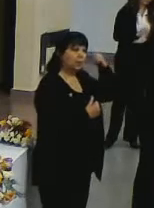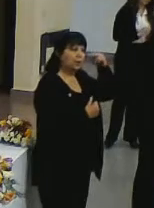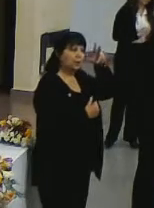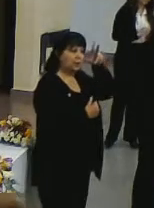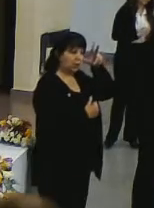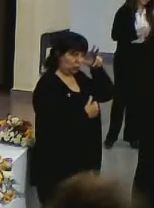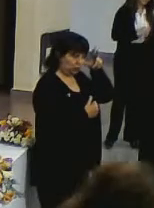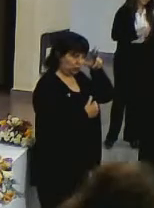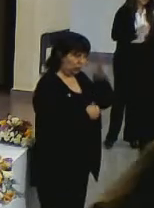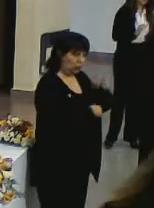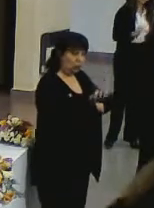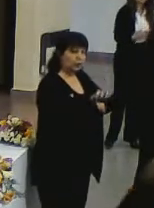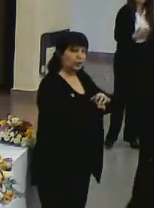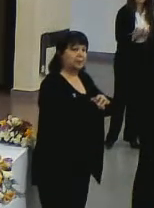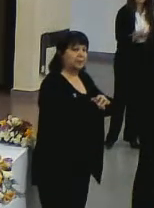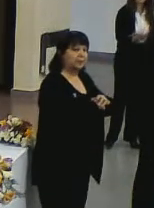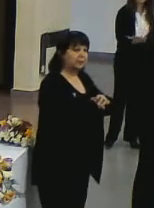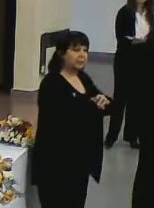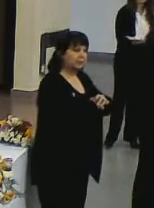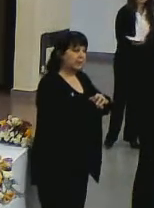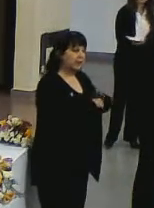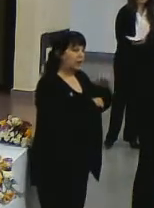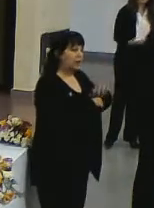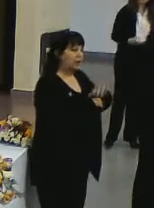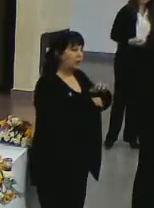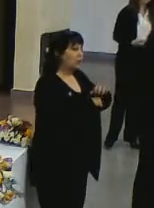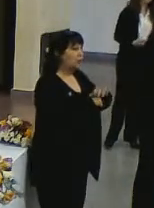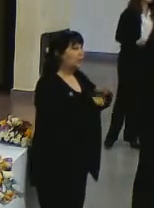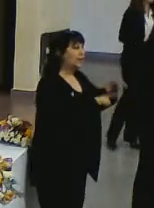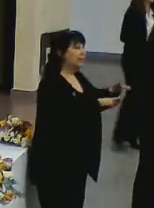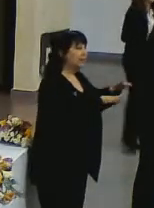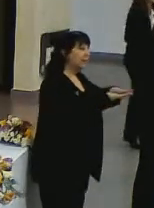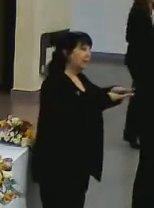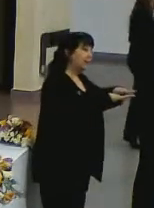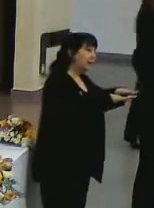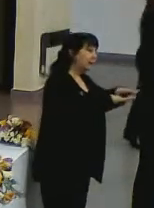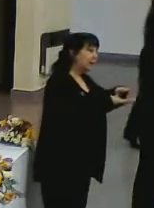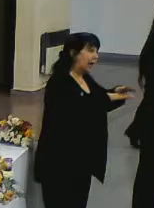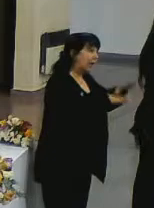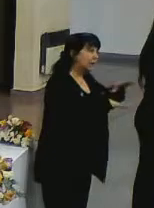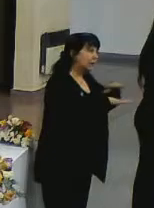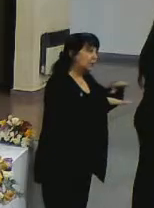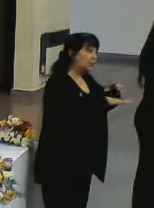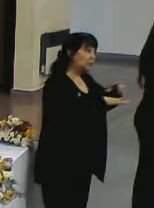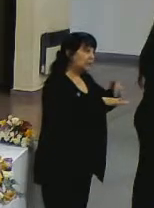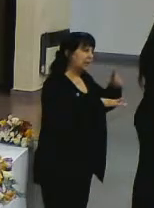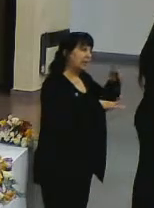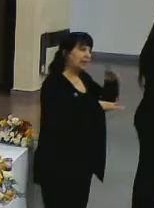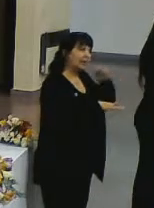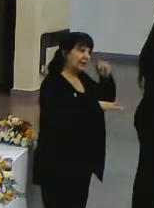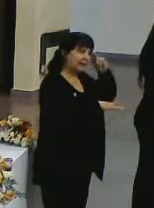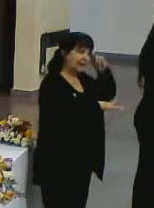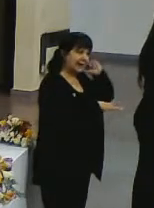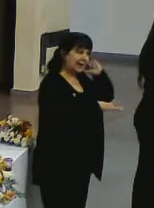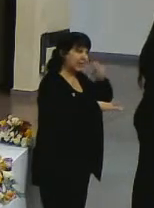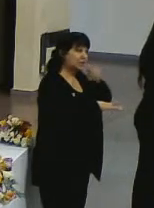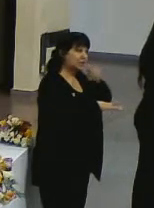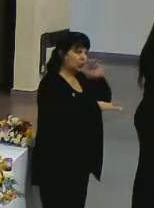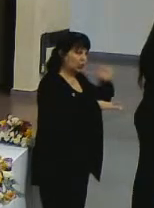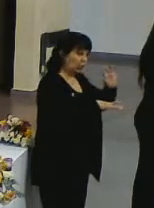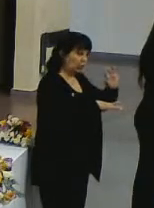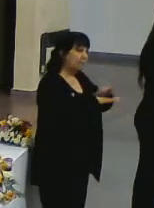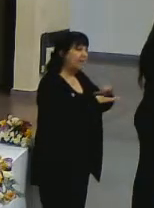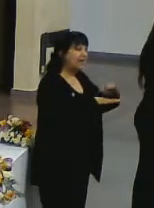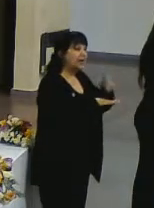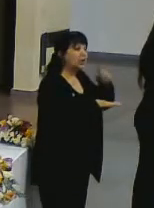1998. Médico pediatra del Consultorio de Mediano Riesgo del Hospital, 1998 y continúa. Médico pediatra